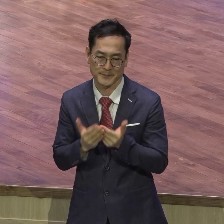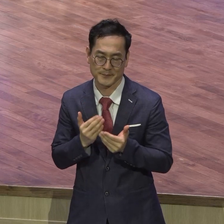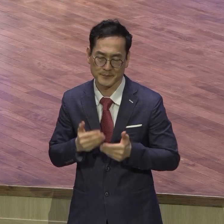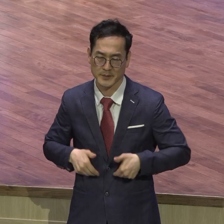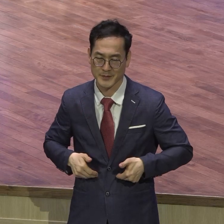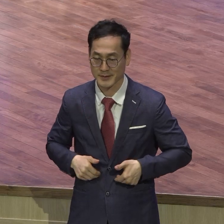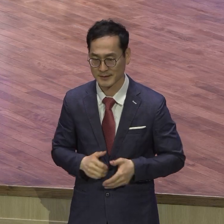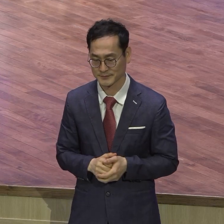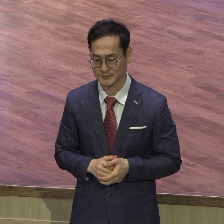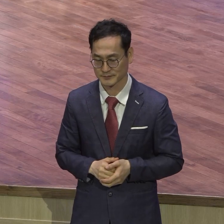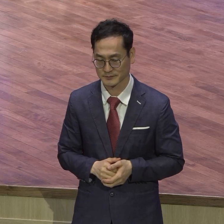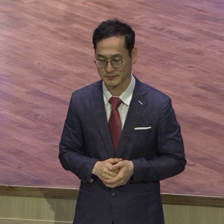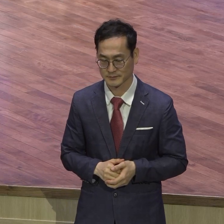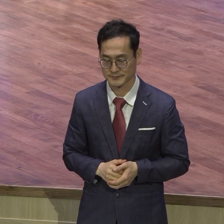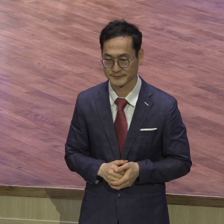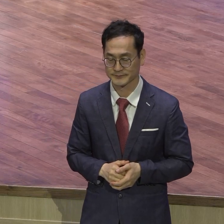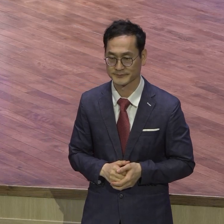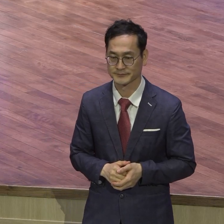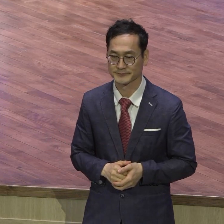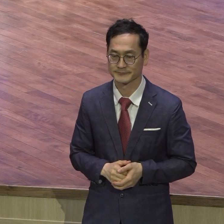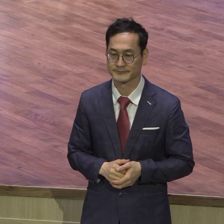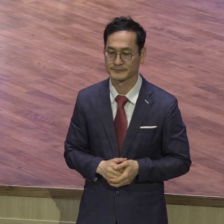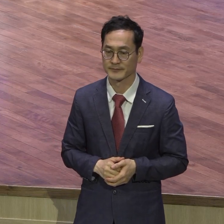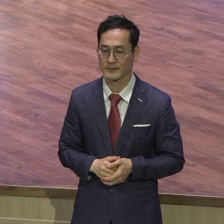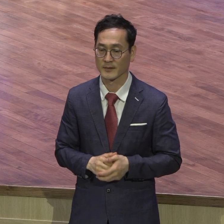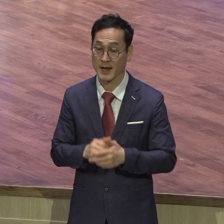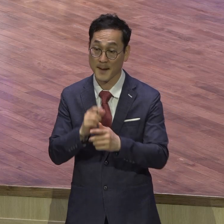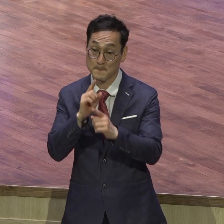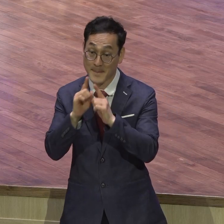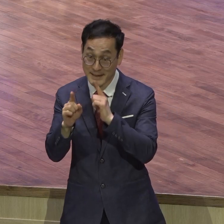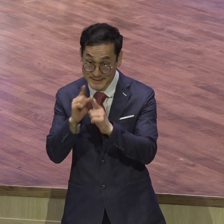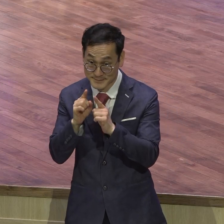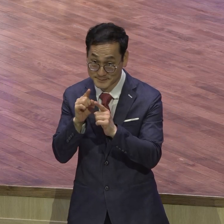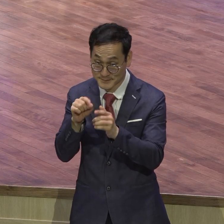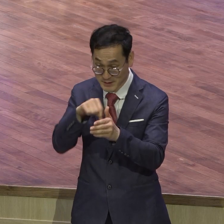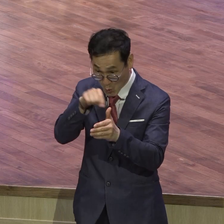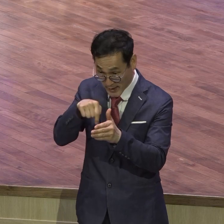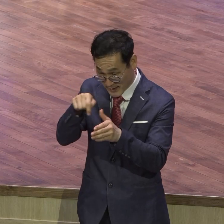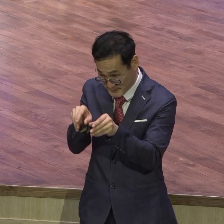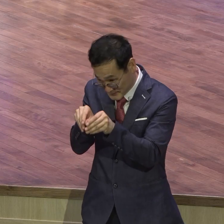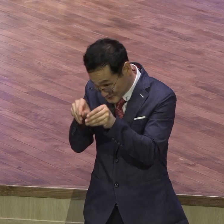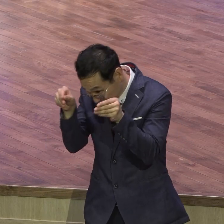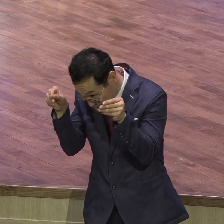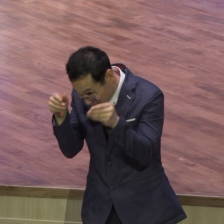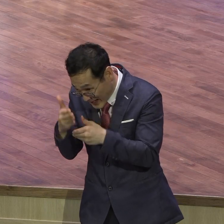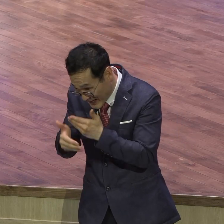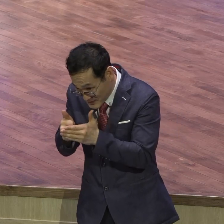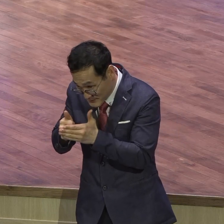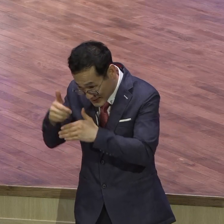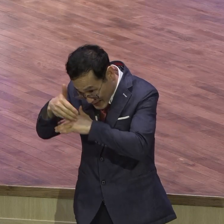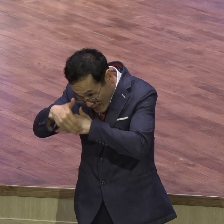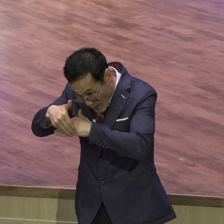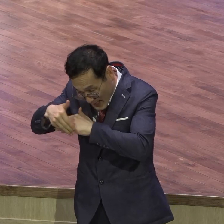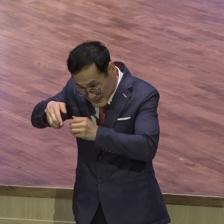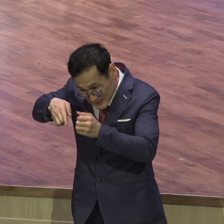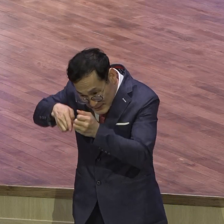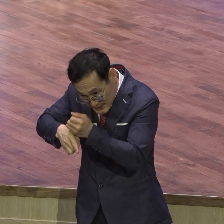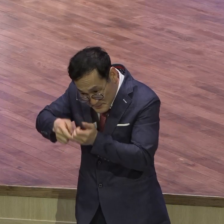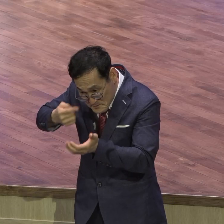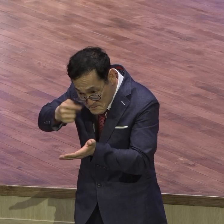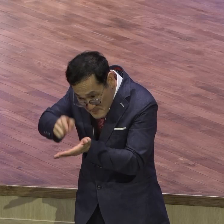단순히 문자들 해석이 아니에요 말씀의 주인 이면에 담긴 하나님의 뜻과 교획을 분별하고